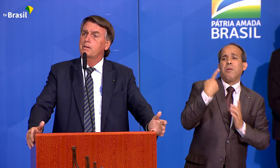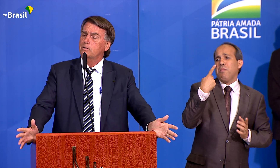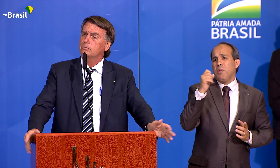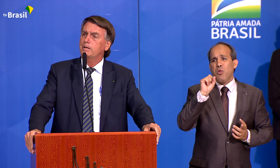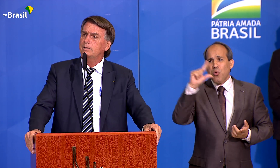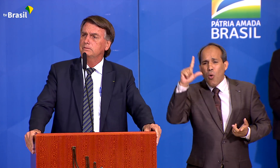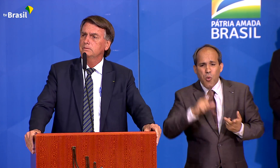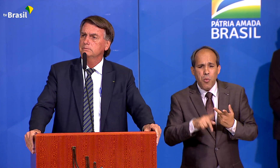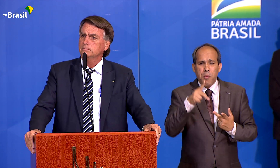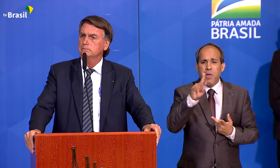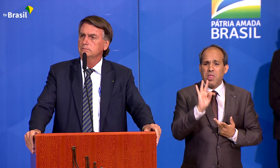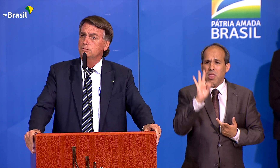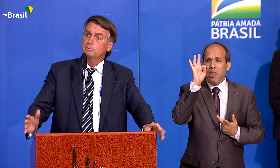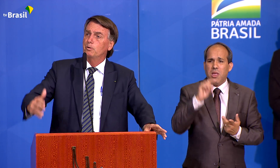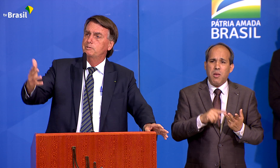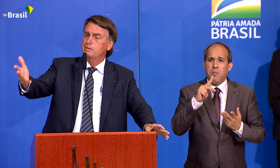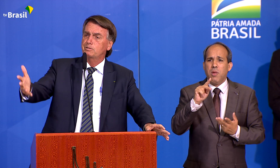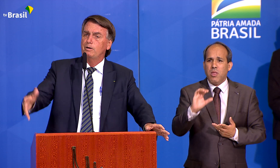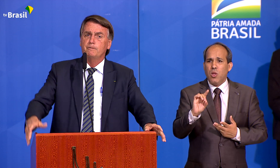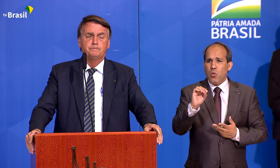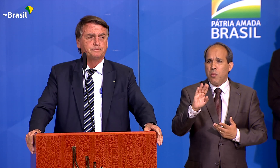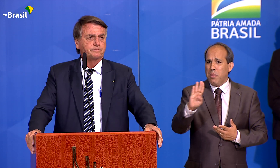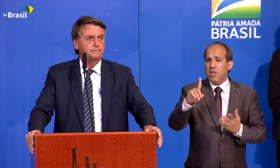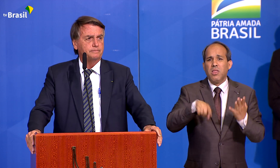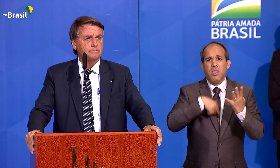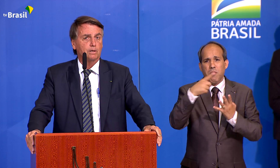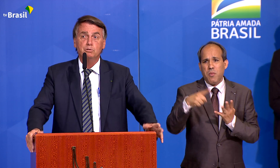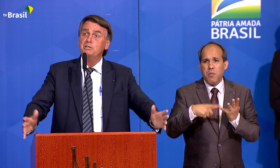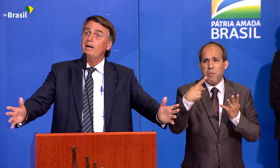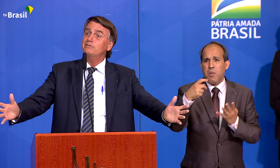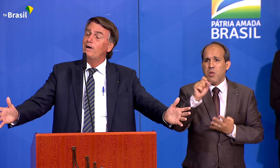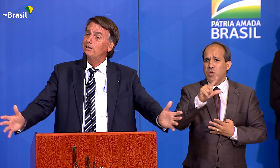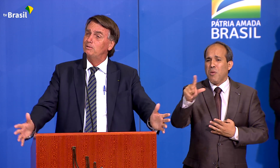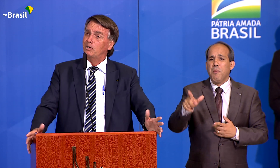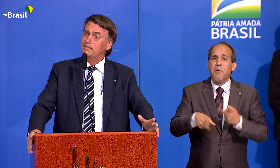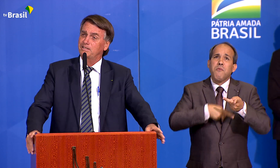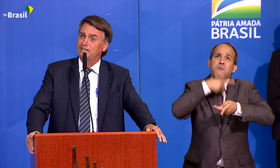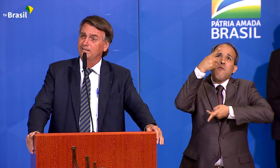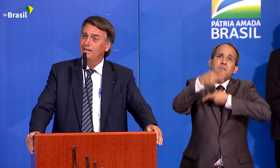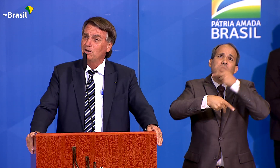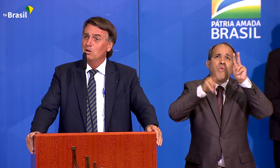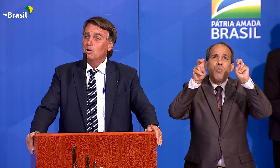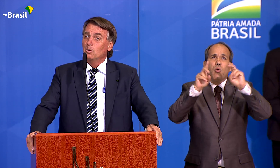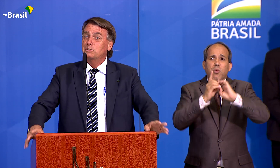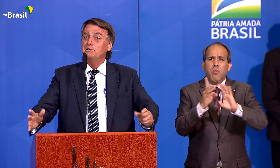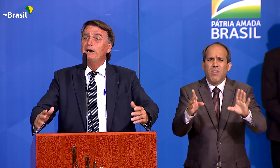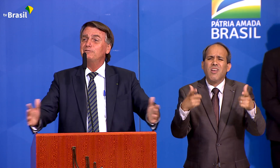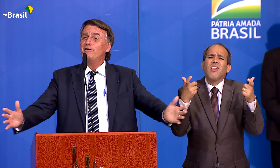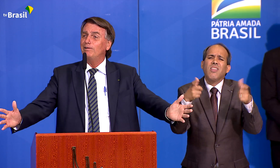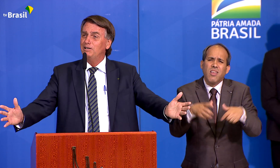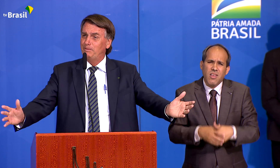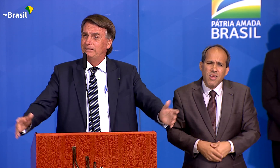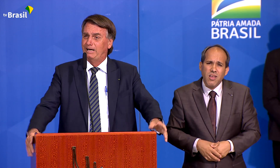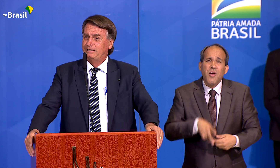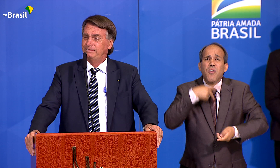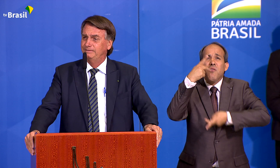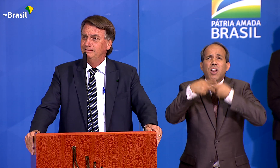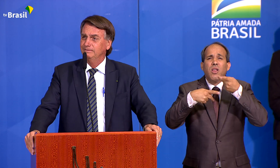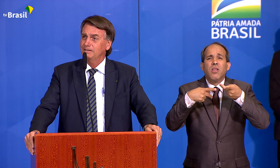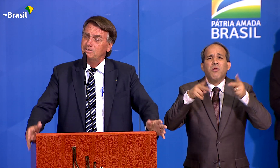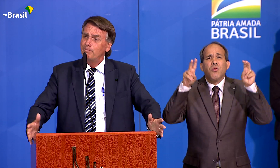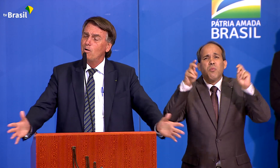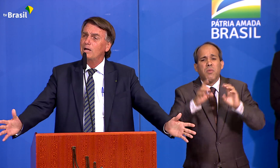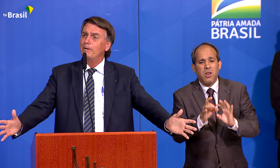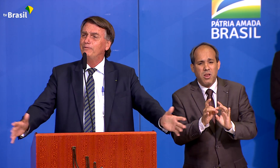pessoal do PT pensando bem depois pizzol os que mais falam em democracia os que mais falam a